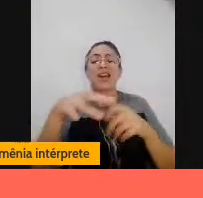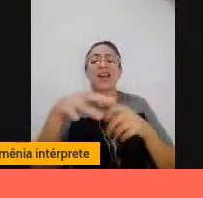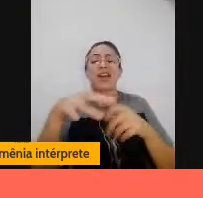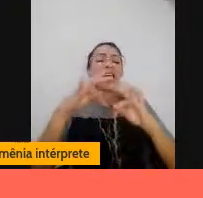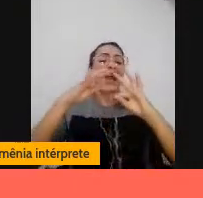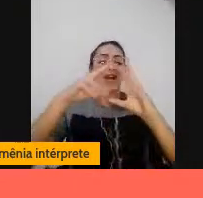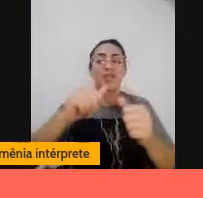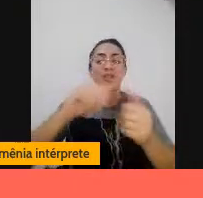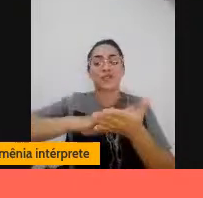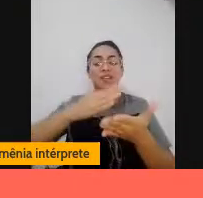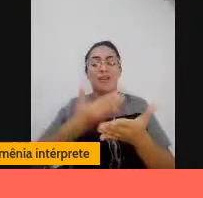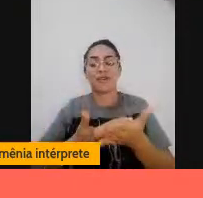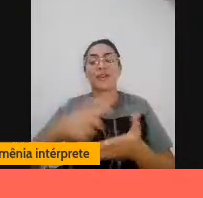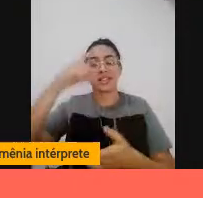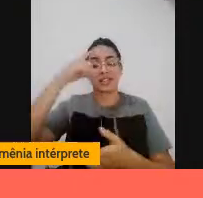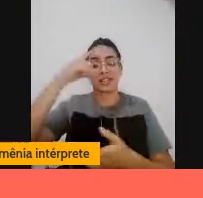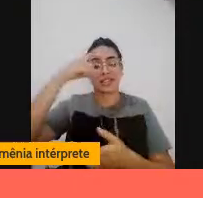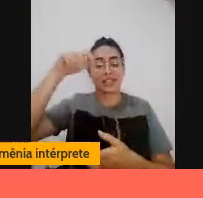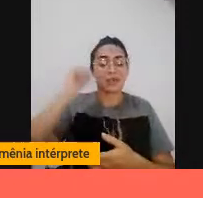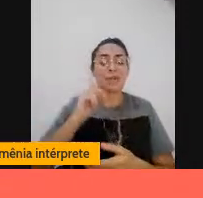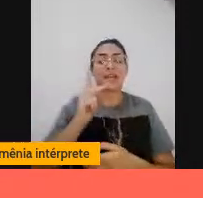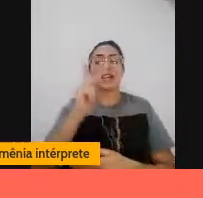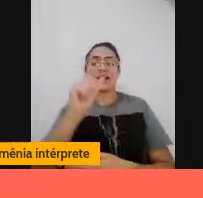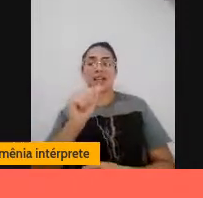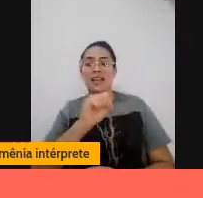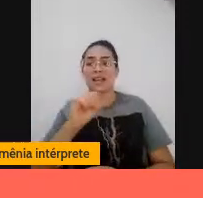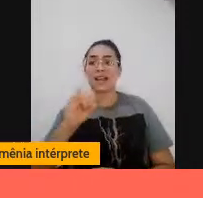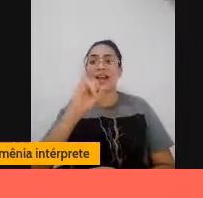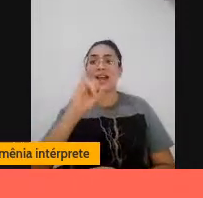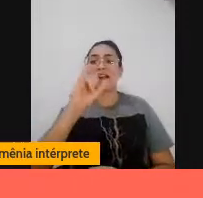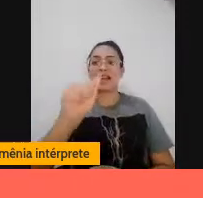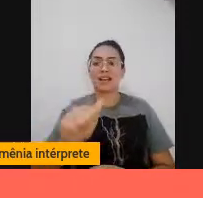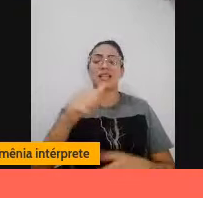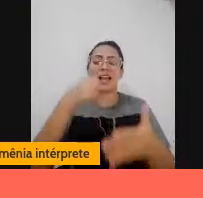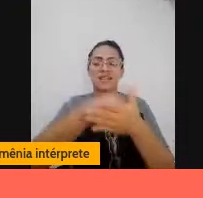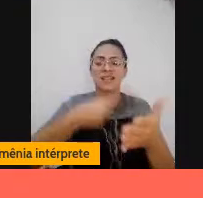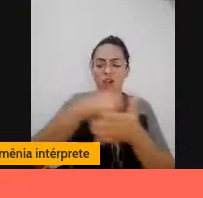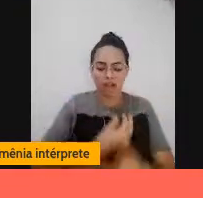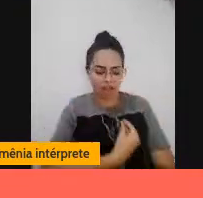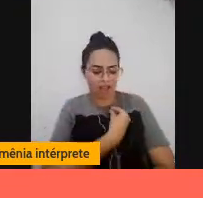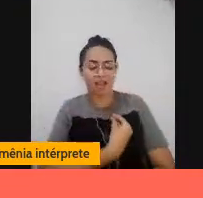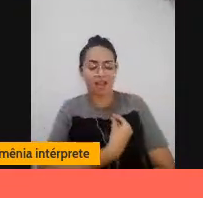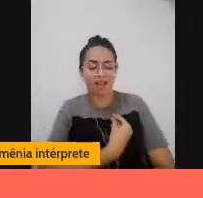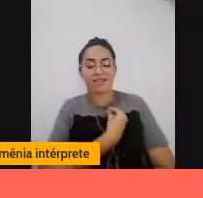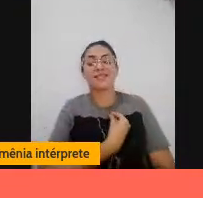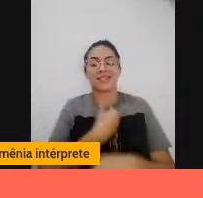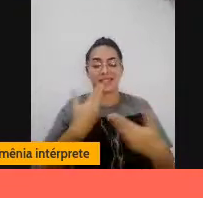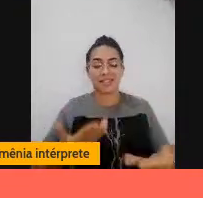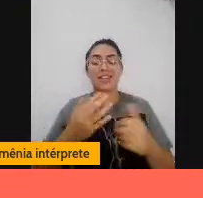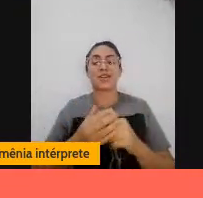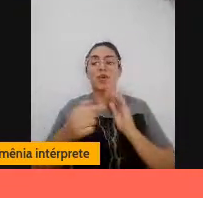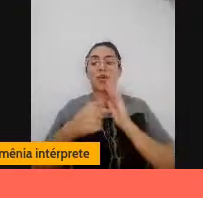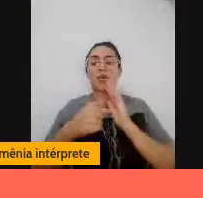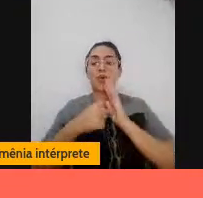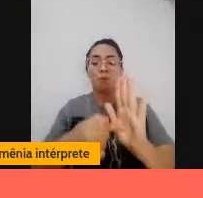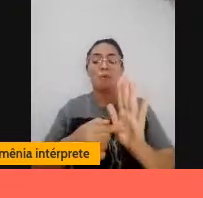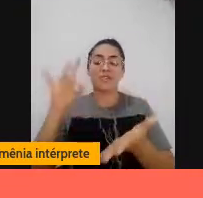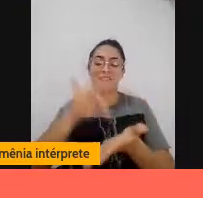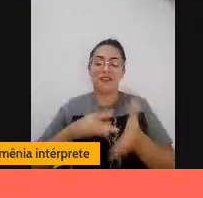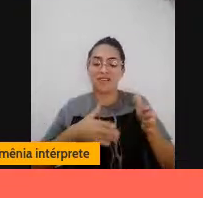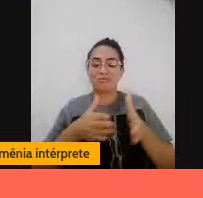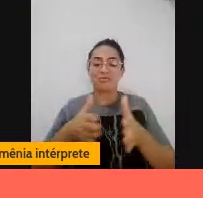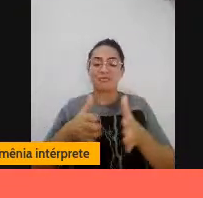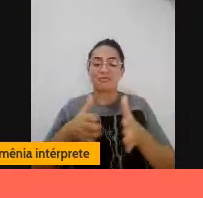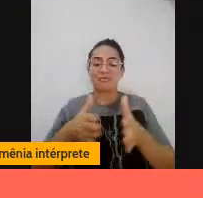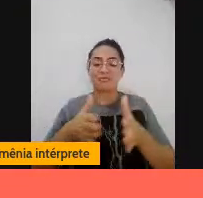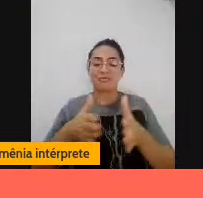que estão até agora, Cássia e Ismênio, que estão aqui também na luta. Então, isso só ratifica ainda mais que nós estamos no caminho certo, gente. Acho